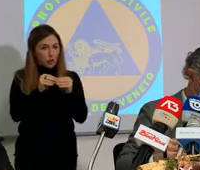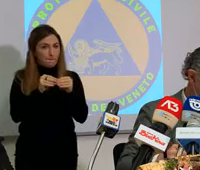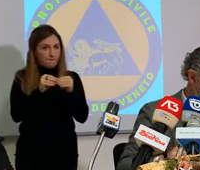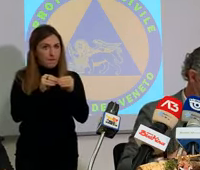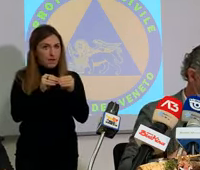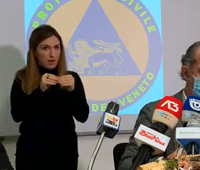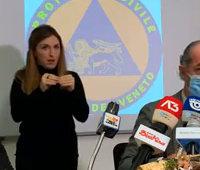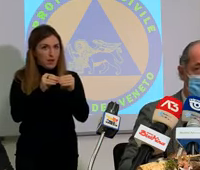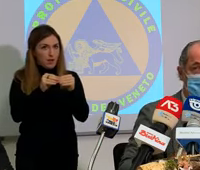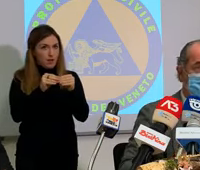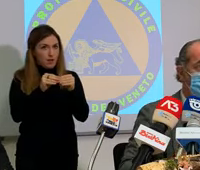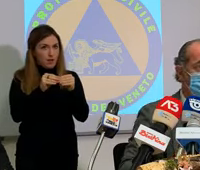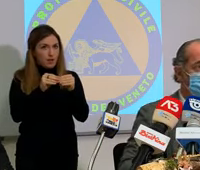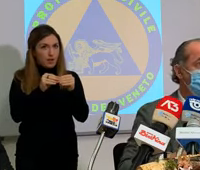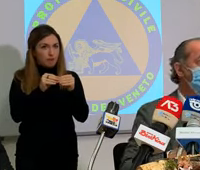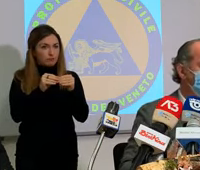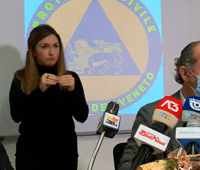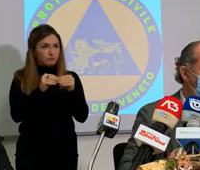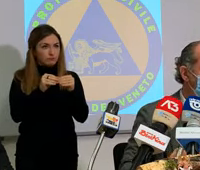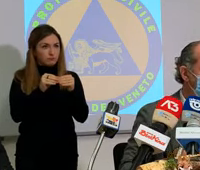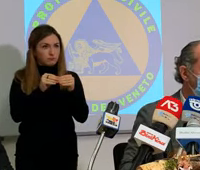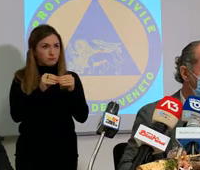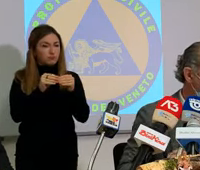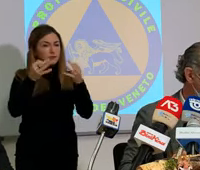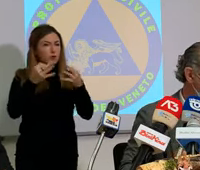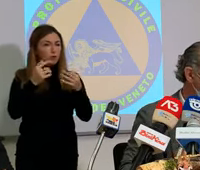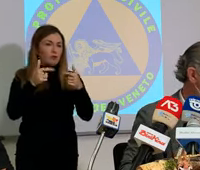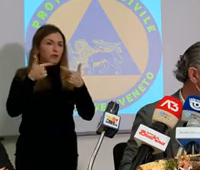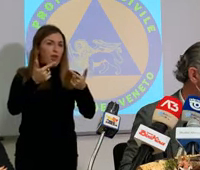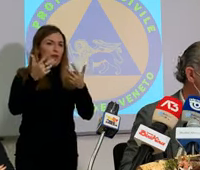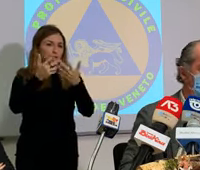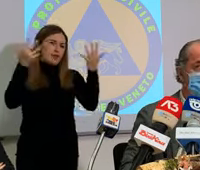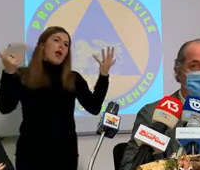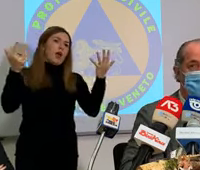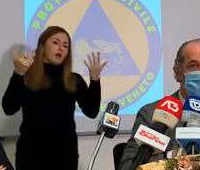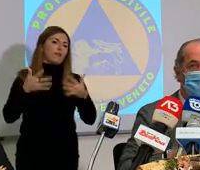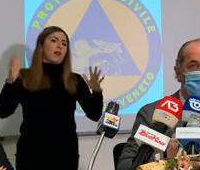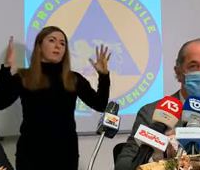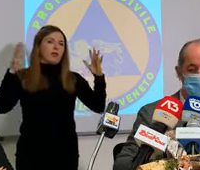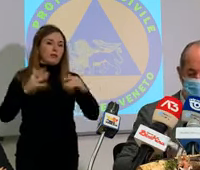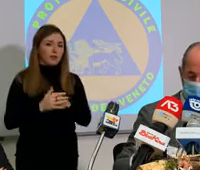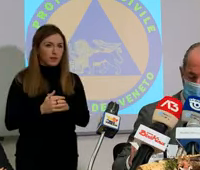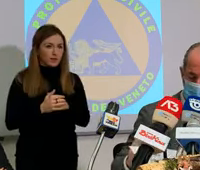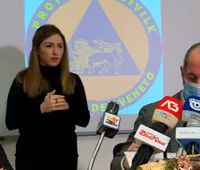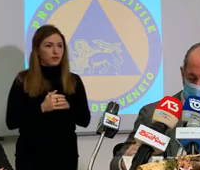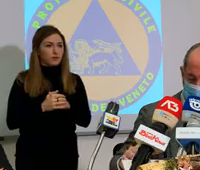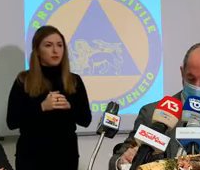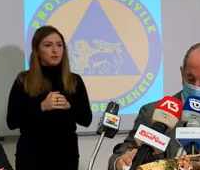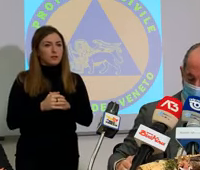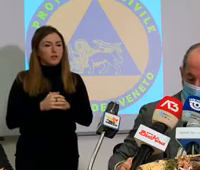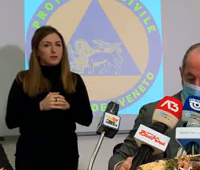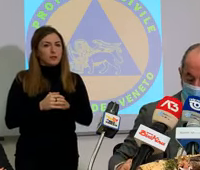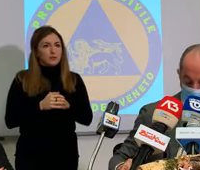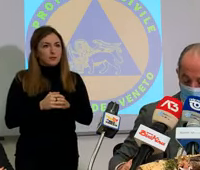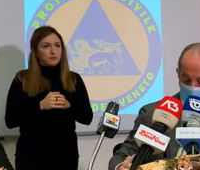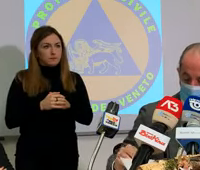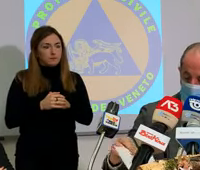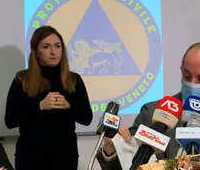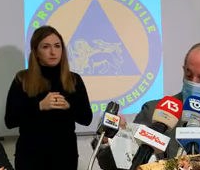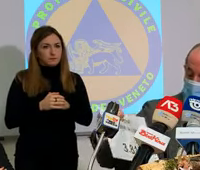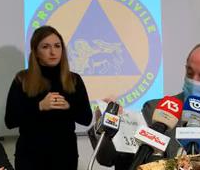diciamo che ci viene chiarita per fortuna volta per tutte perché ci eviti a quanto meno possiamo sicuramente avere